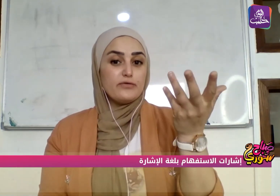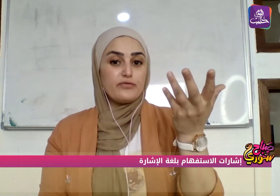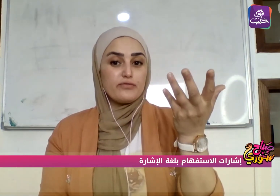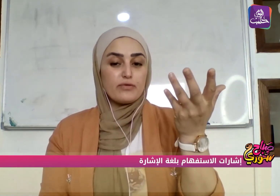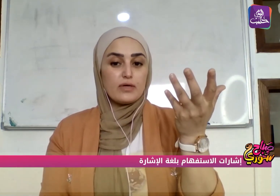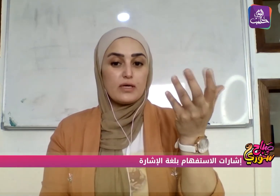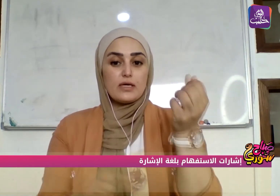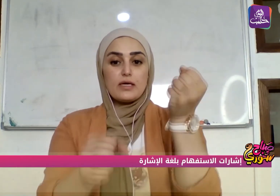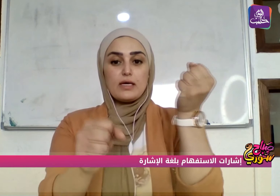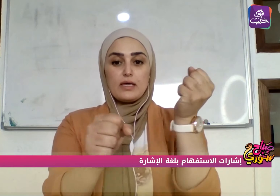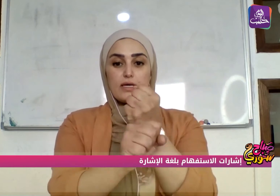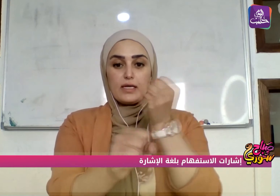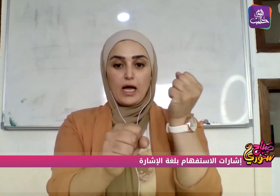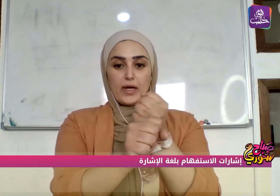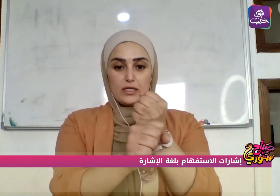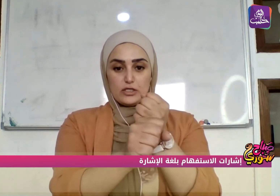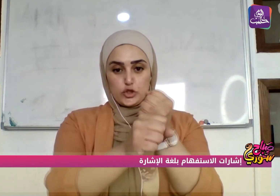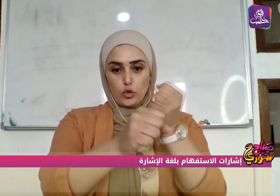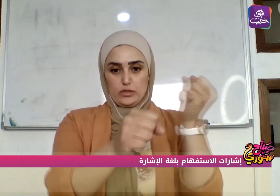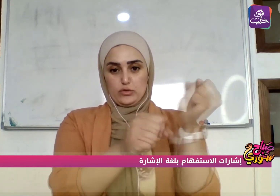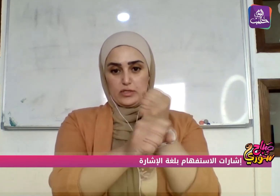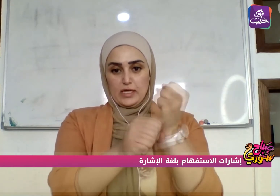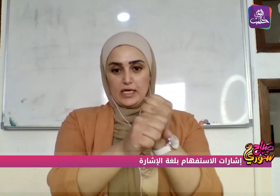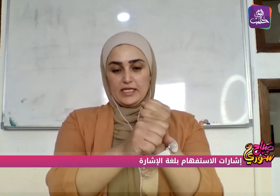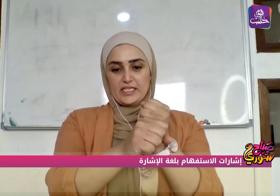كيف العمل،